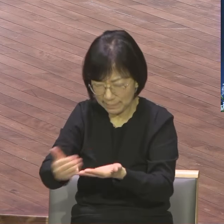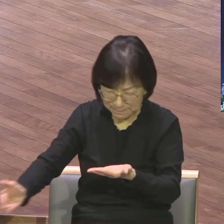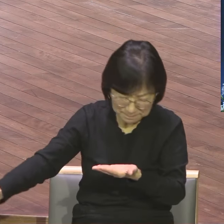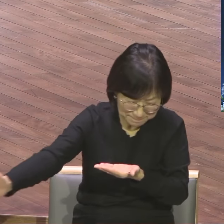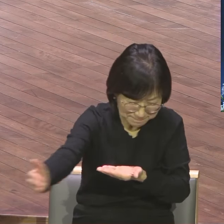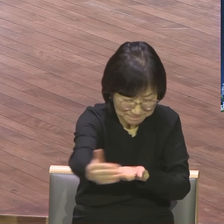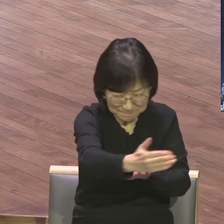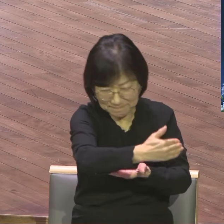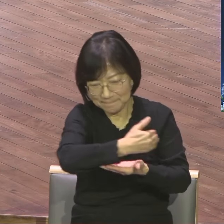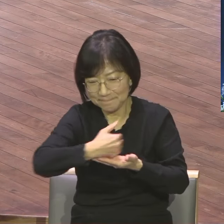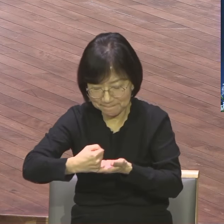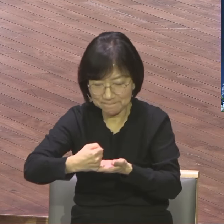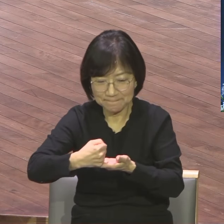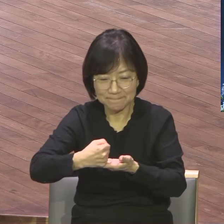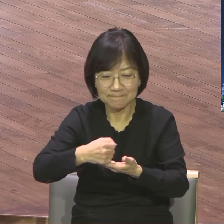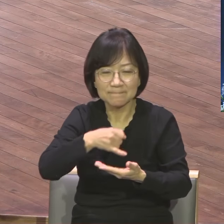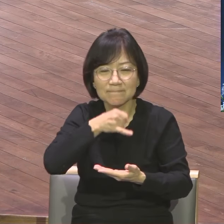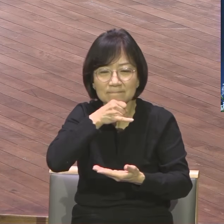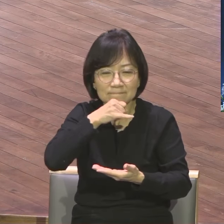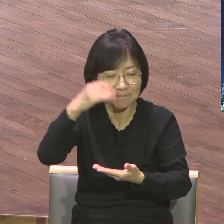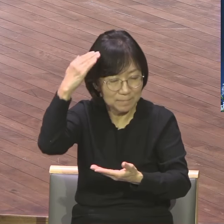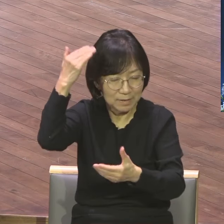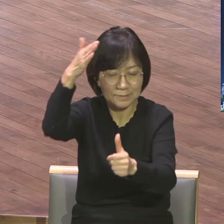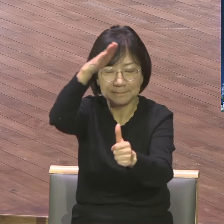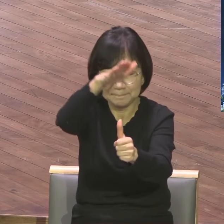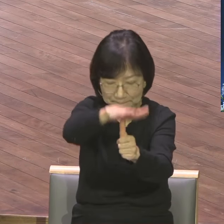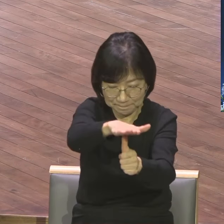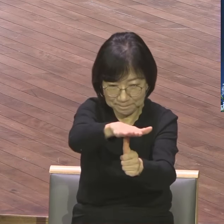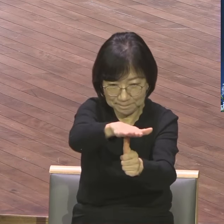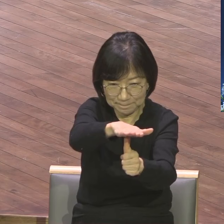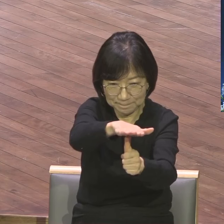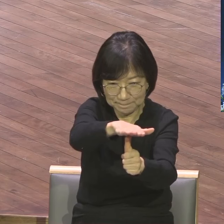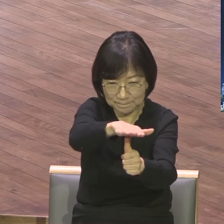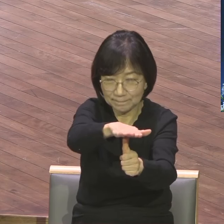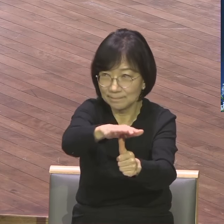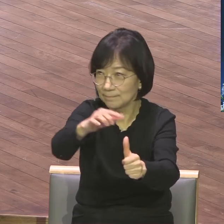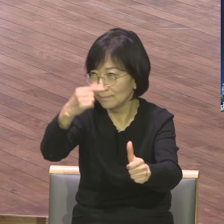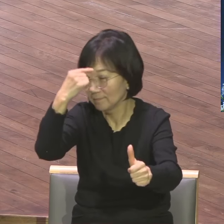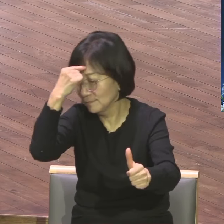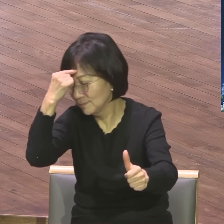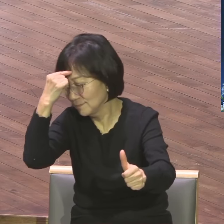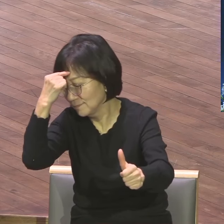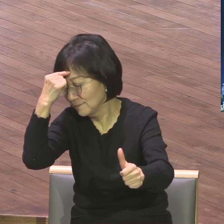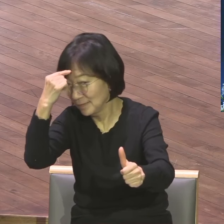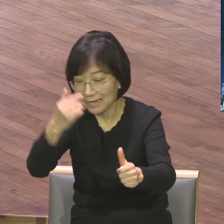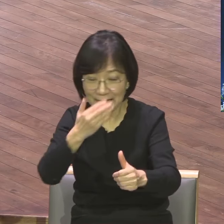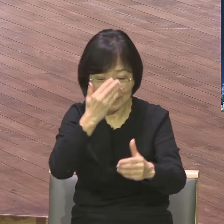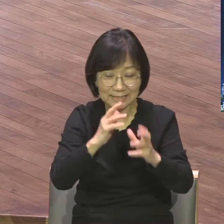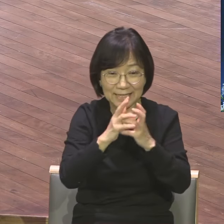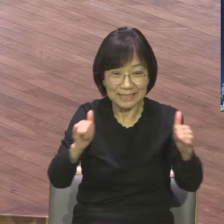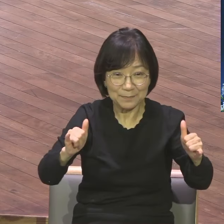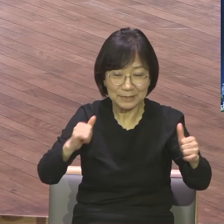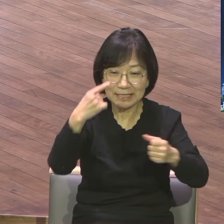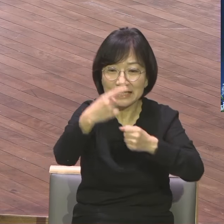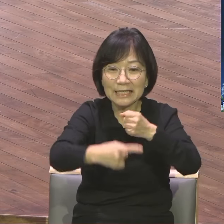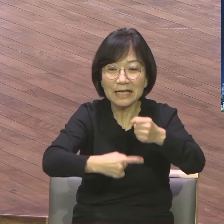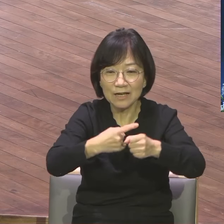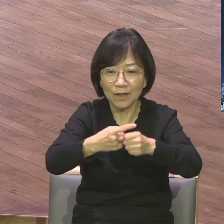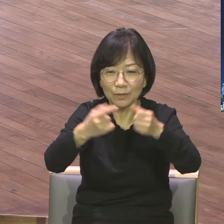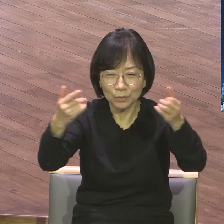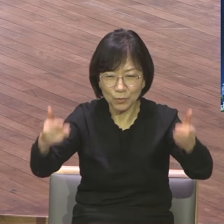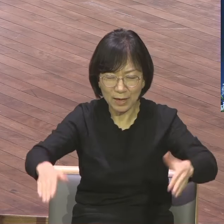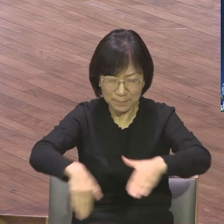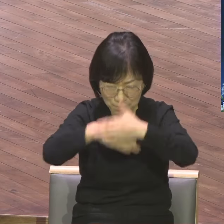염소의 머리 안수해요. 안수하는 순간 이스라엘 백성이 1년 동안 진 모든 죄가 그